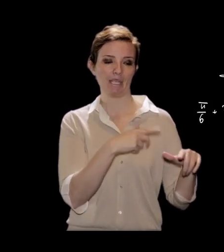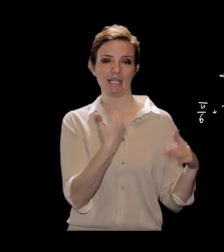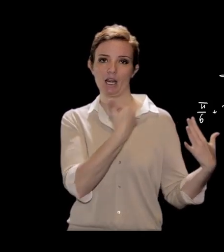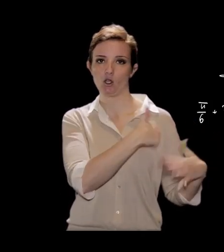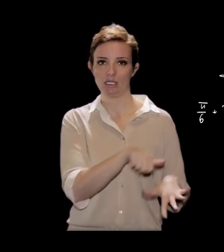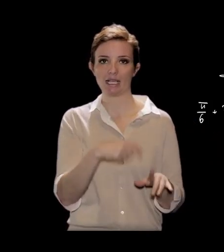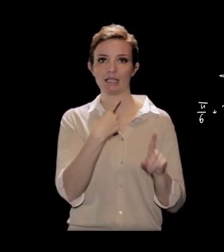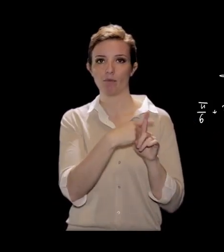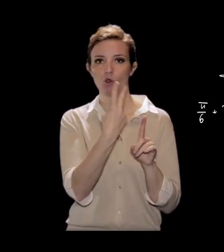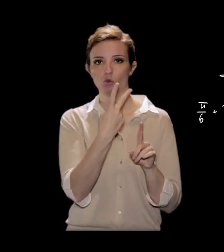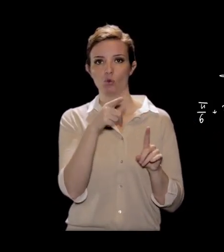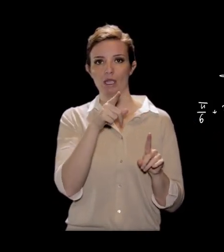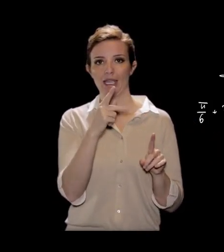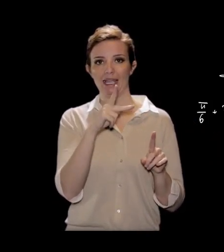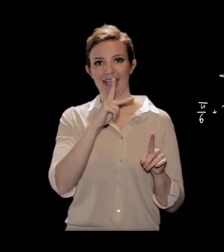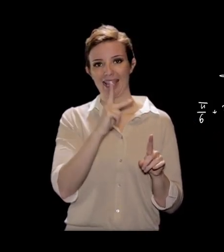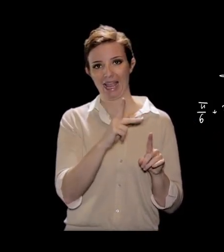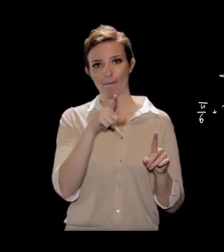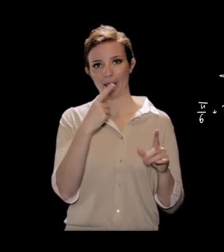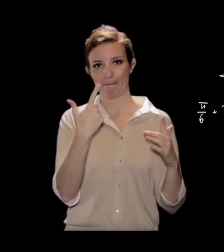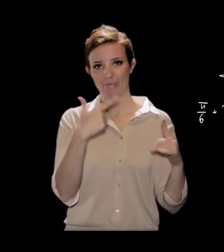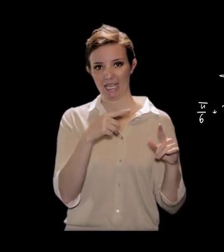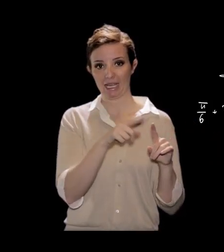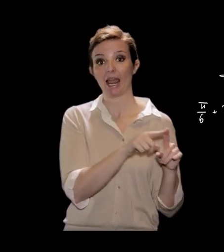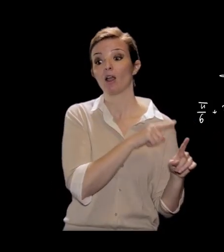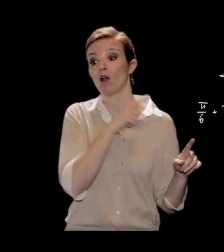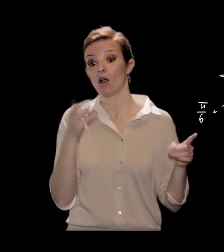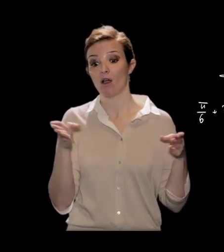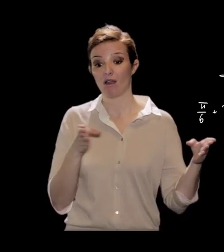e 5 sesti pi greco più 2k pi greco.